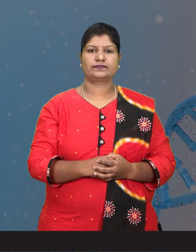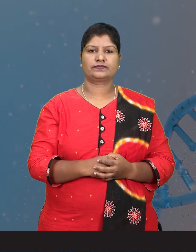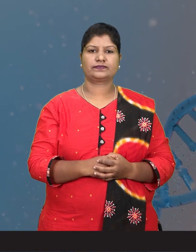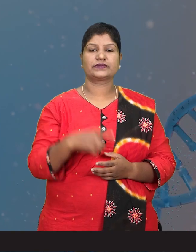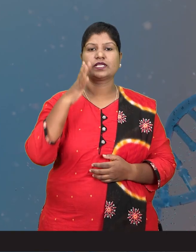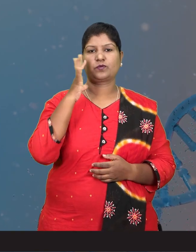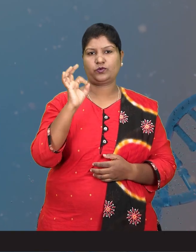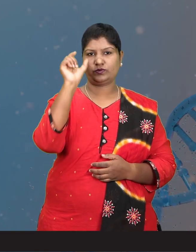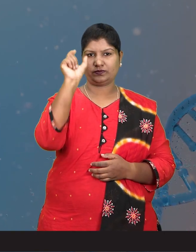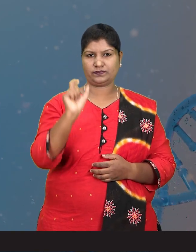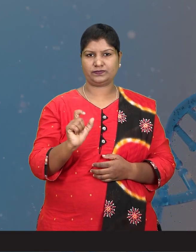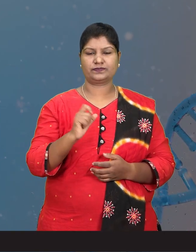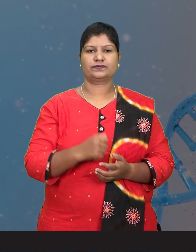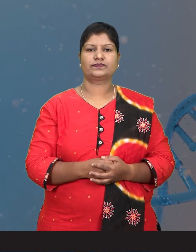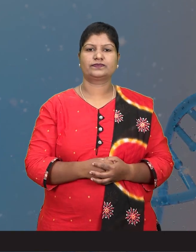मुख्य शब्द: